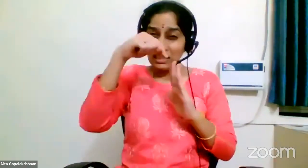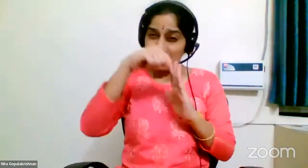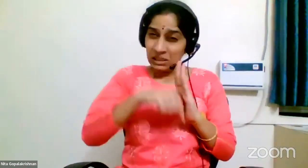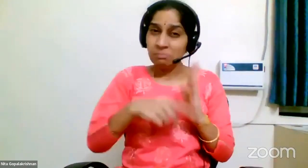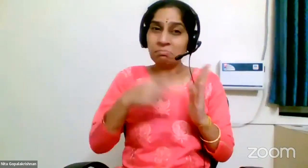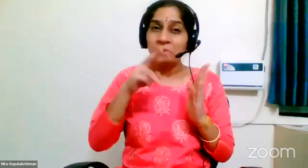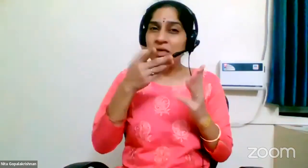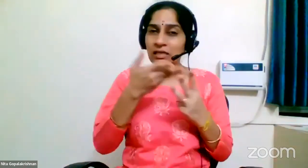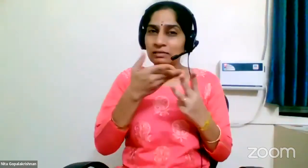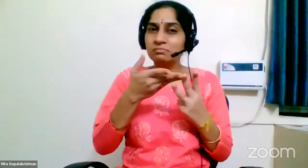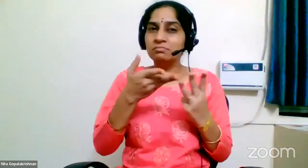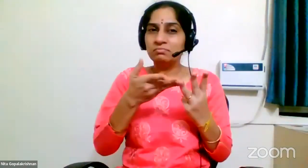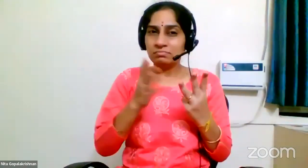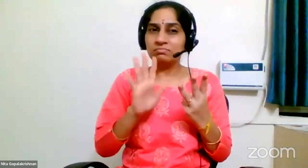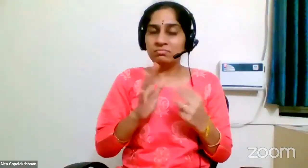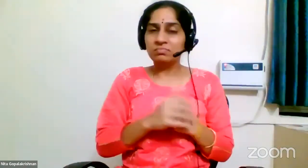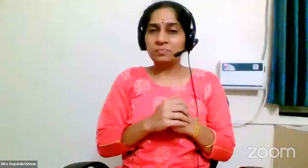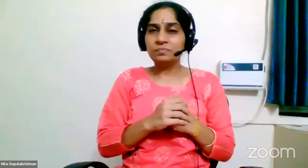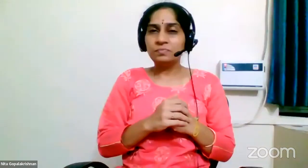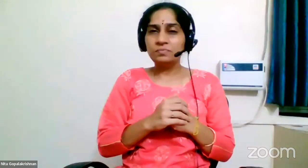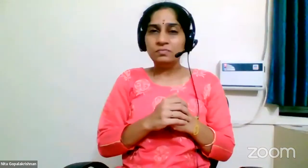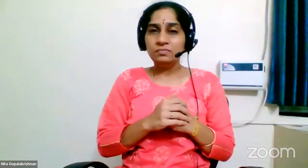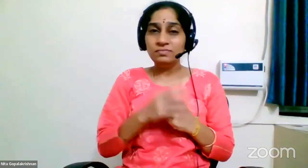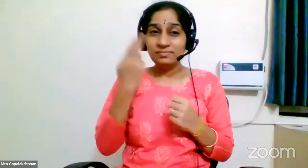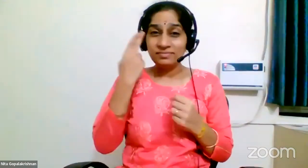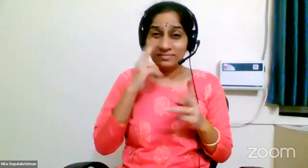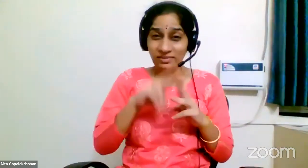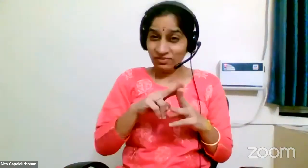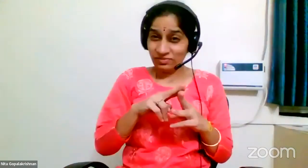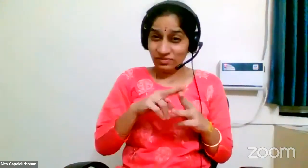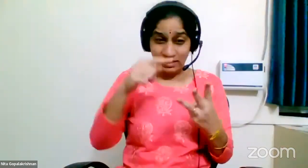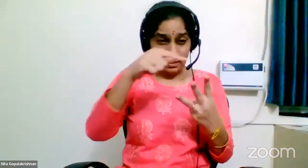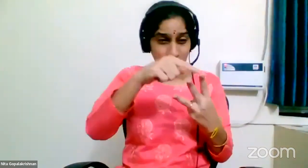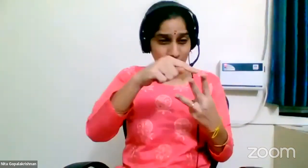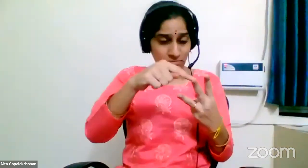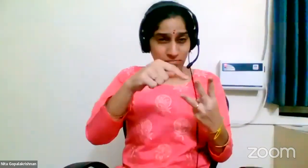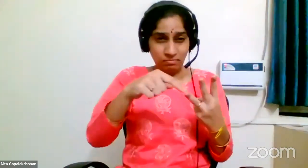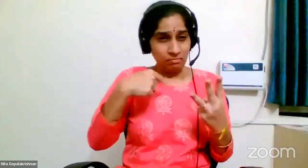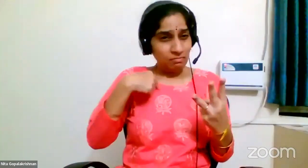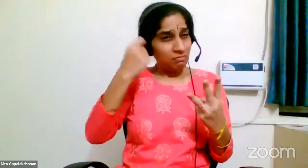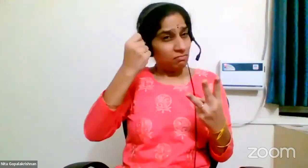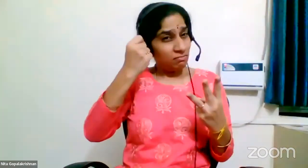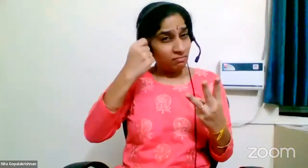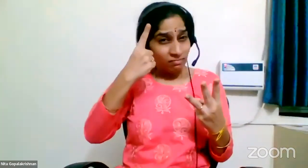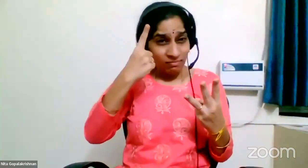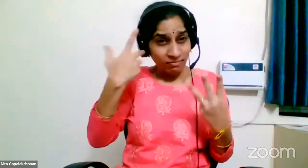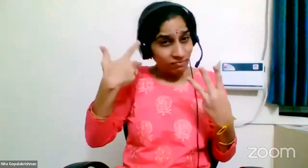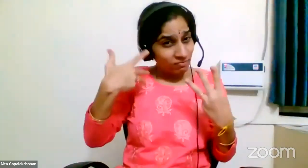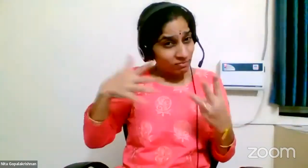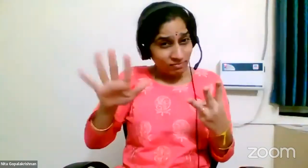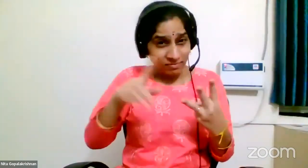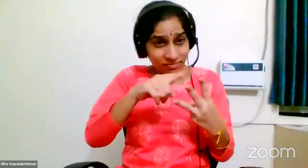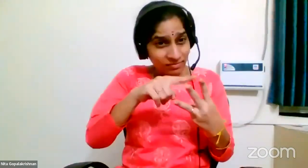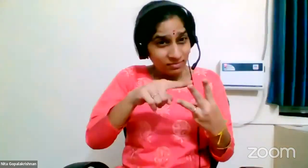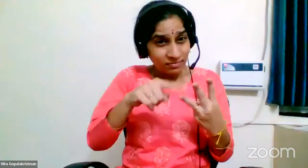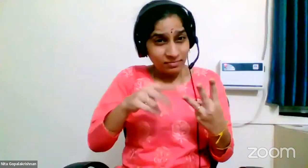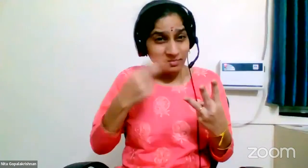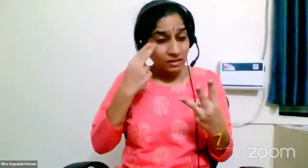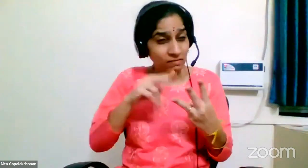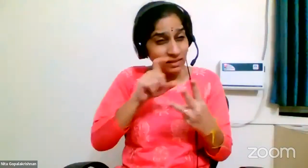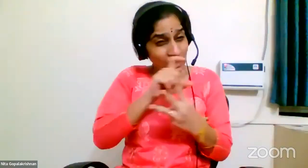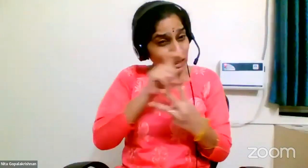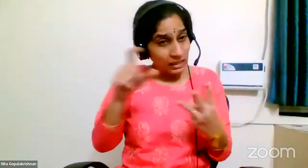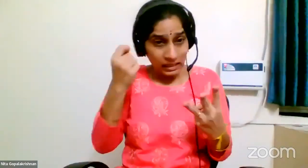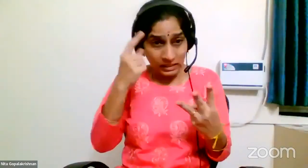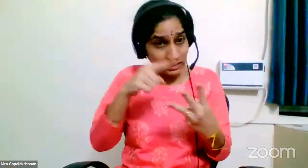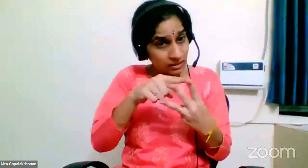क्योंकि अगर आप इन तीन चीजों को समझ जाएंगे, कर्म, अकर्म और विकर्म, अगर इन तीन प्रकार के आप कर्मों को समझ